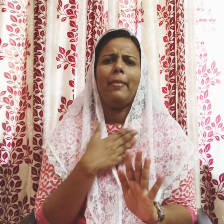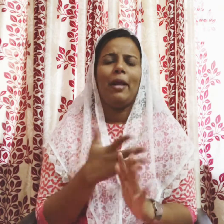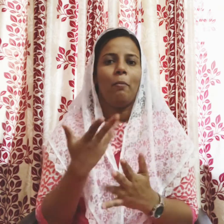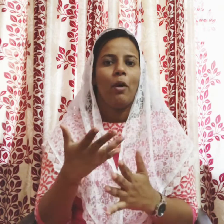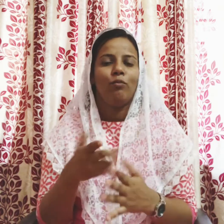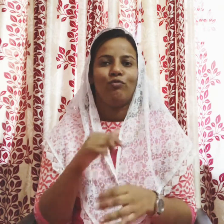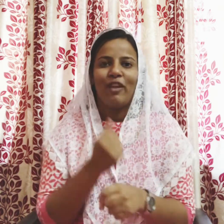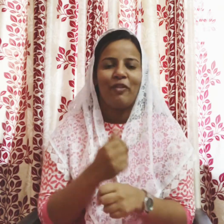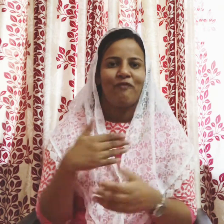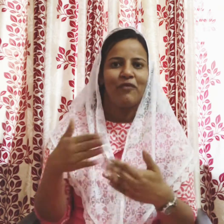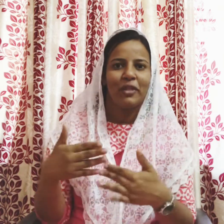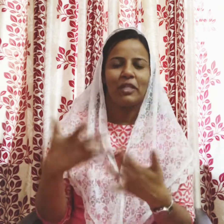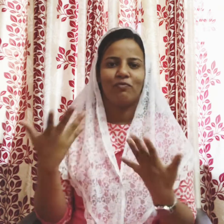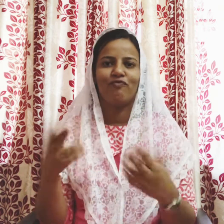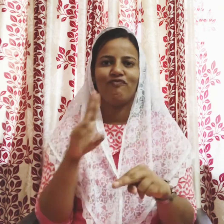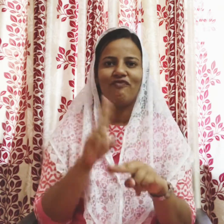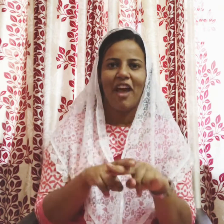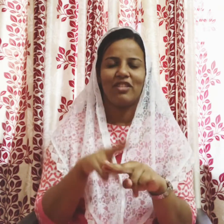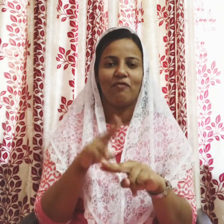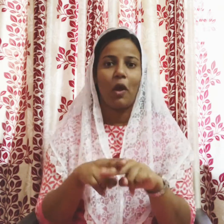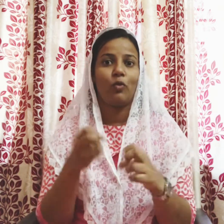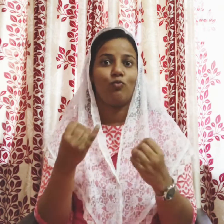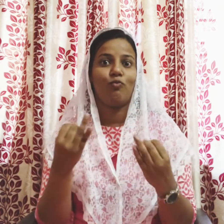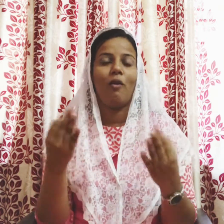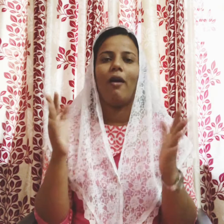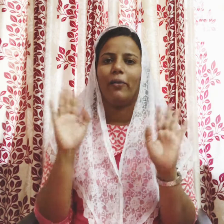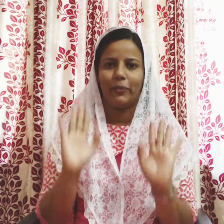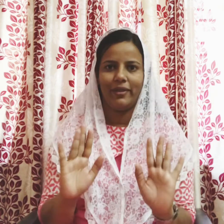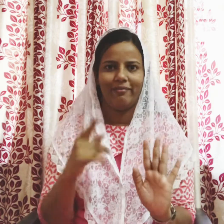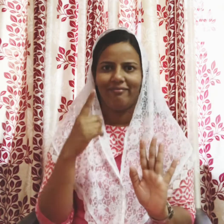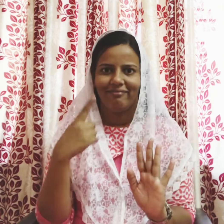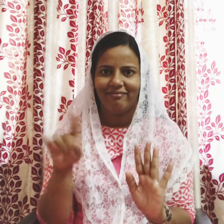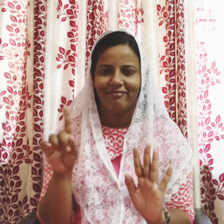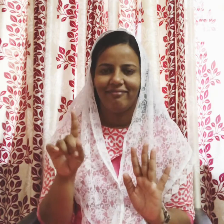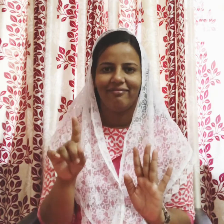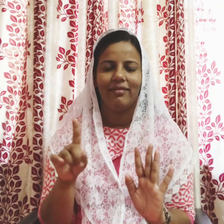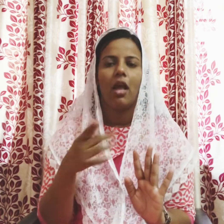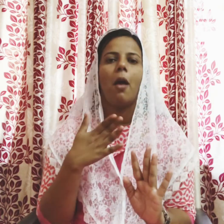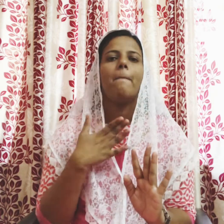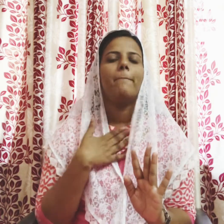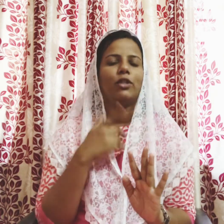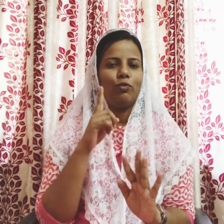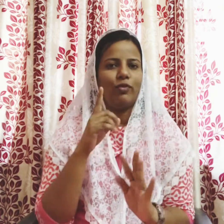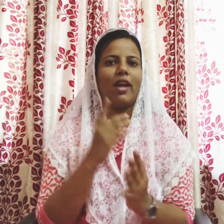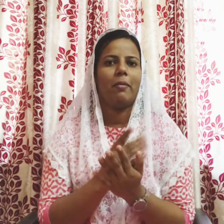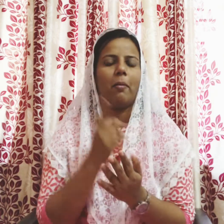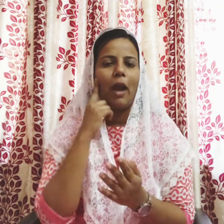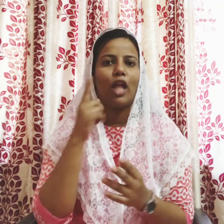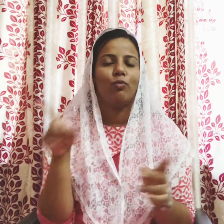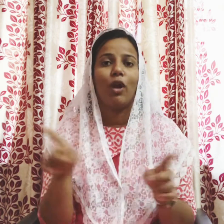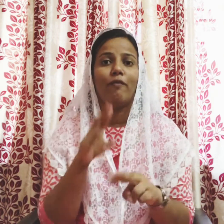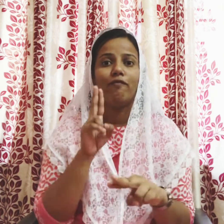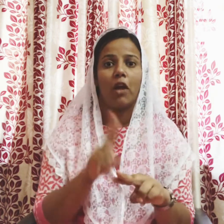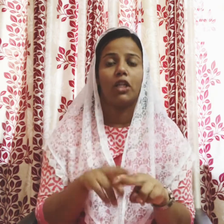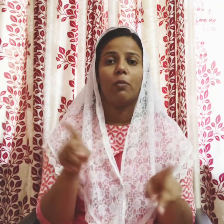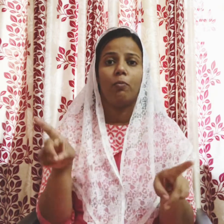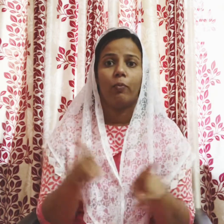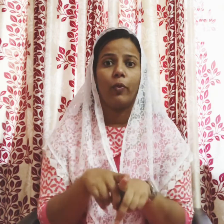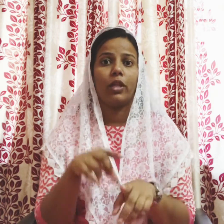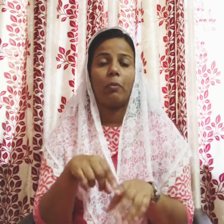അതിൻ്റെതായ ട്രെൻഡുകളുണ്ട്, അതിൻ്റെതായ ഫാഷൻസ് ഉണ്ട്. പക്ഷെ നമ്മളെ സംബന്ധിച്ചിടത്തോളം നമ്മൾ ആ ട്രെൻഡിലായിപ്പോകരുത്. ലോക മനുഷ്യൻ,